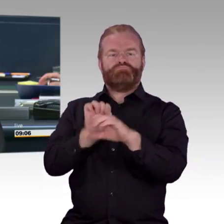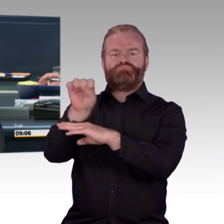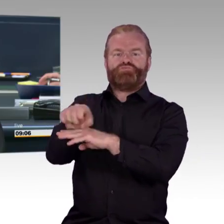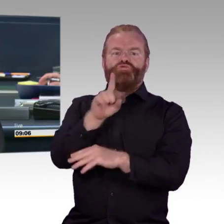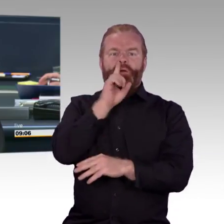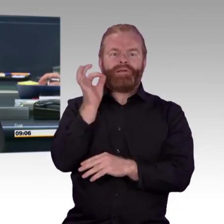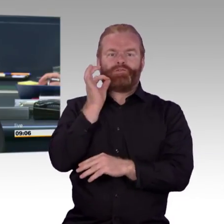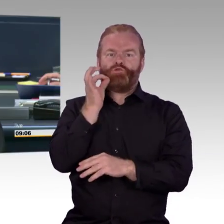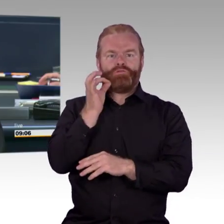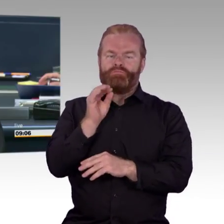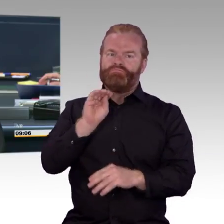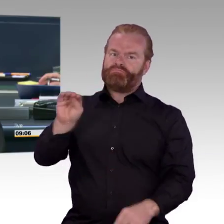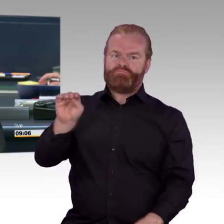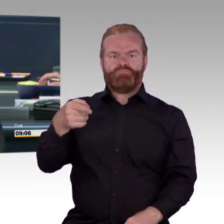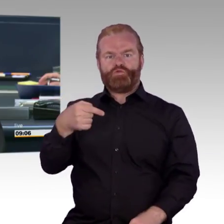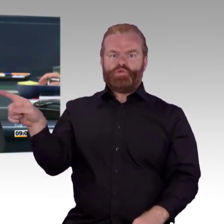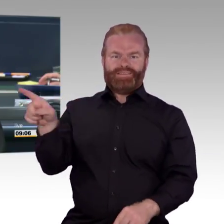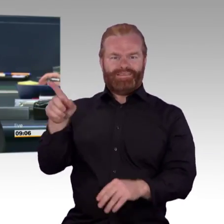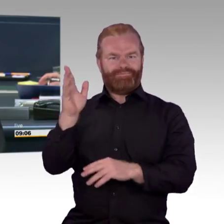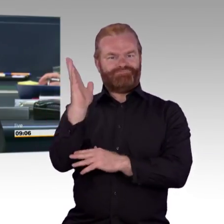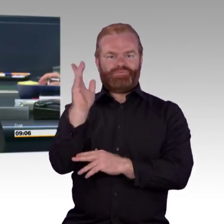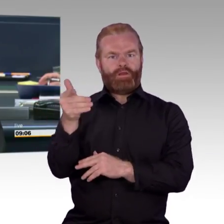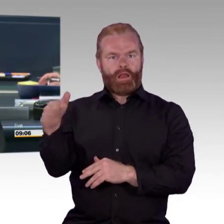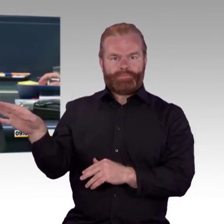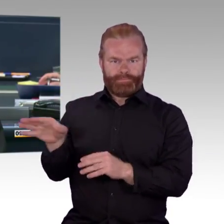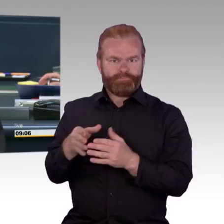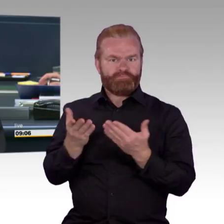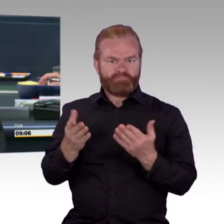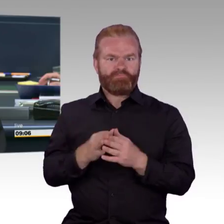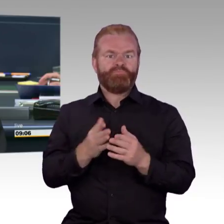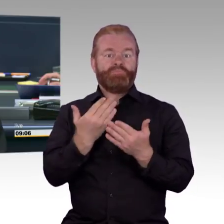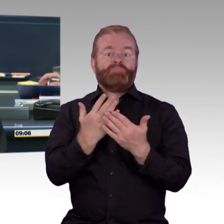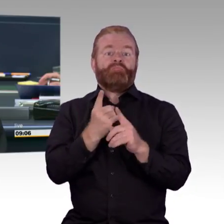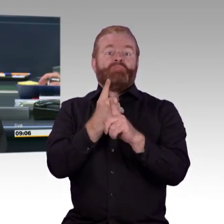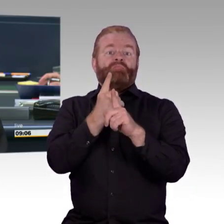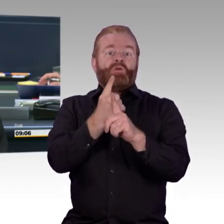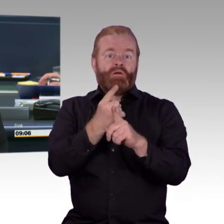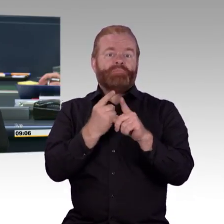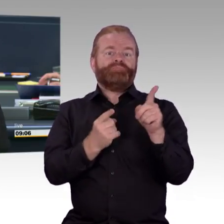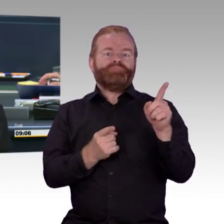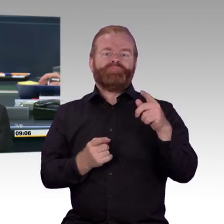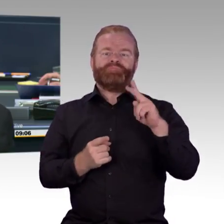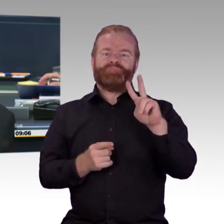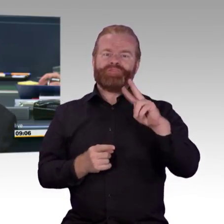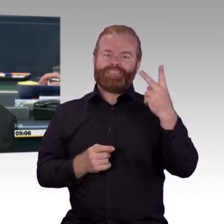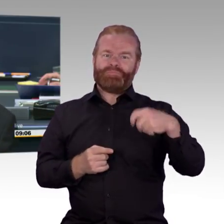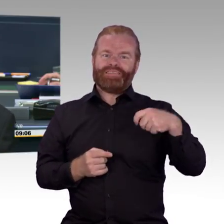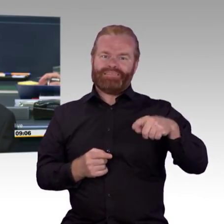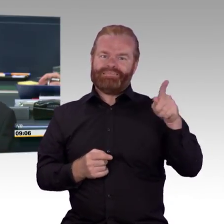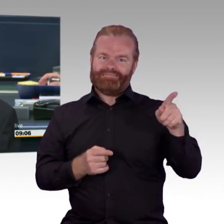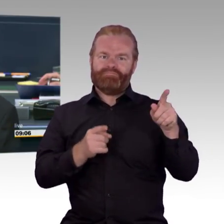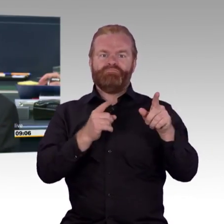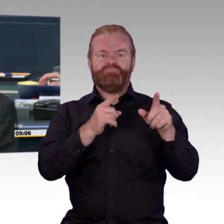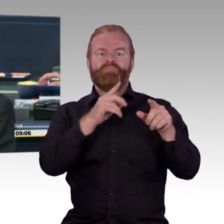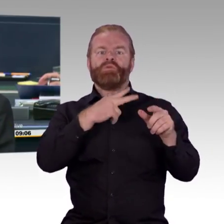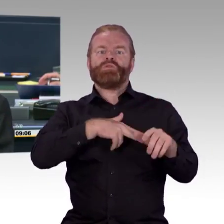verleumdet, beleidigt und bedroht, zum Teil auf eine Weise, die mich veranlasst hat, polizeiliche Schutzmaßnahmen für sie prüfen zu